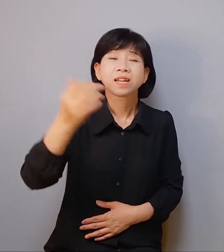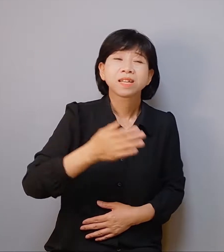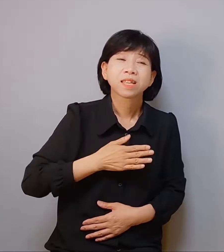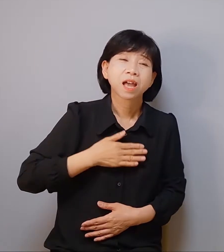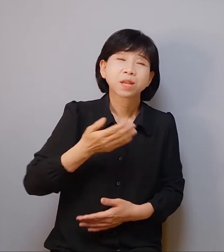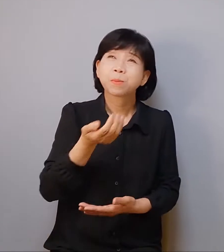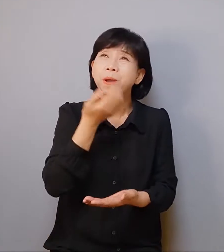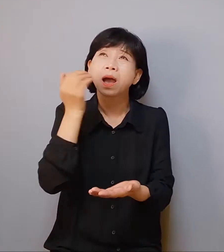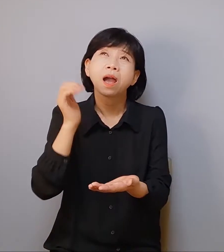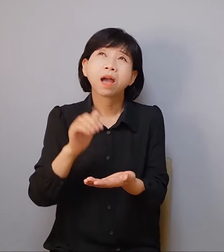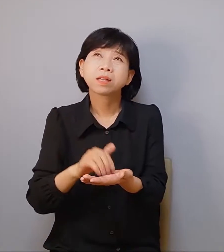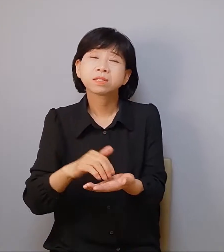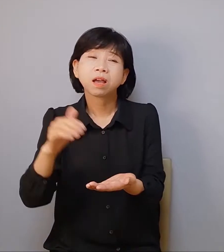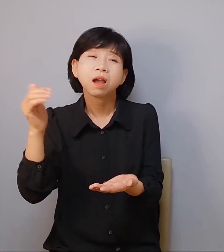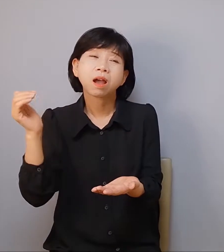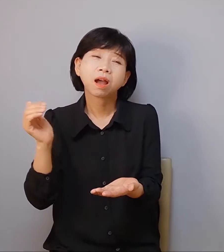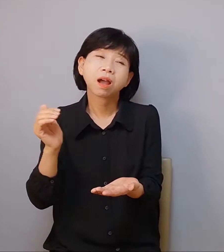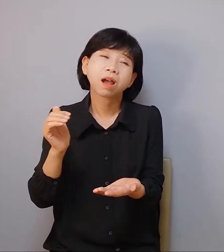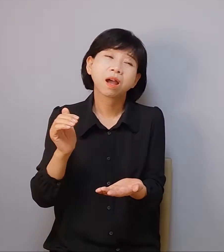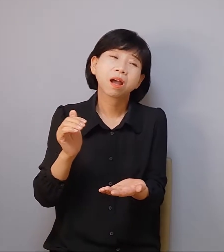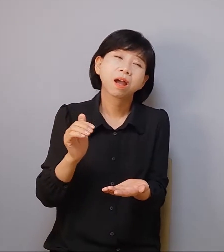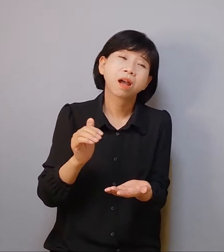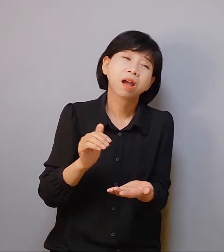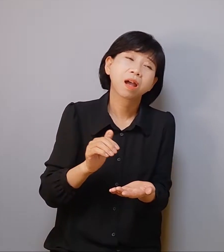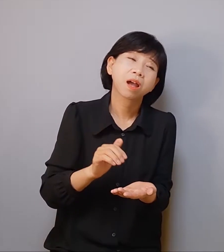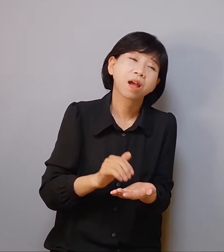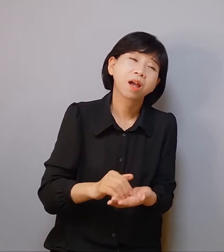주만이 나의 반석,